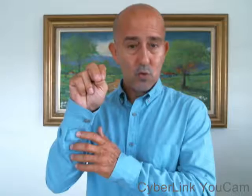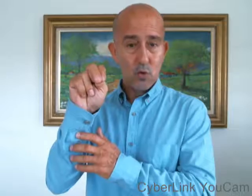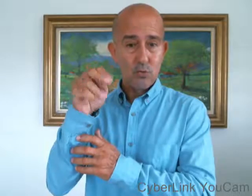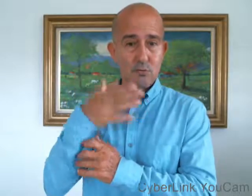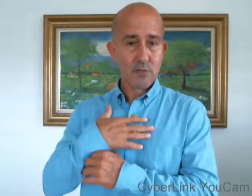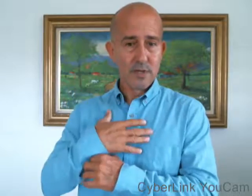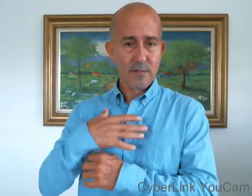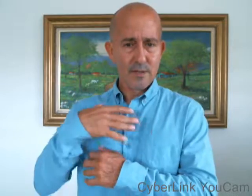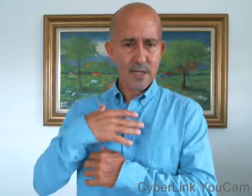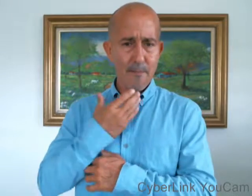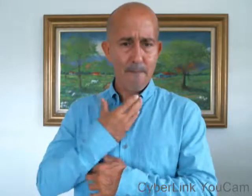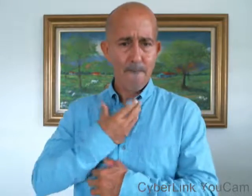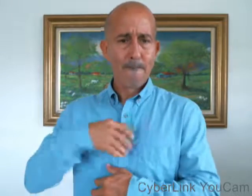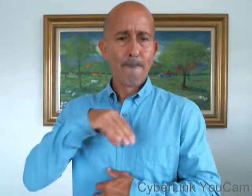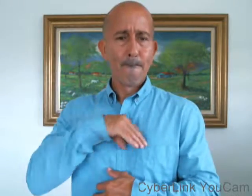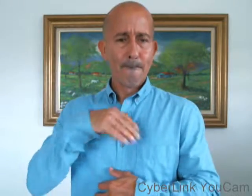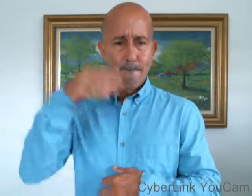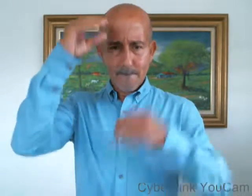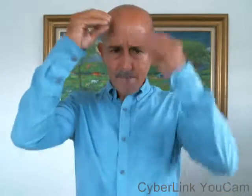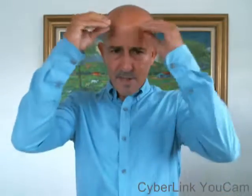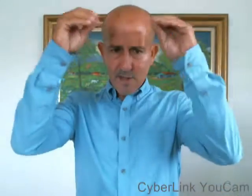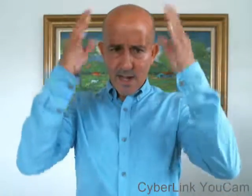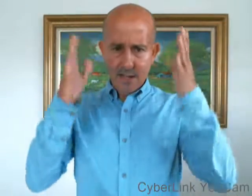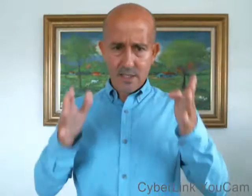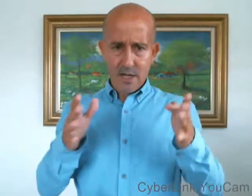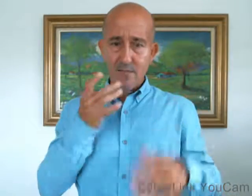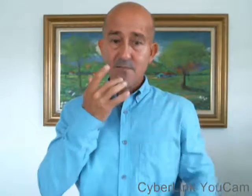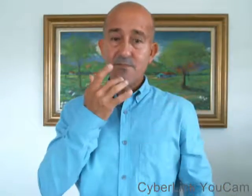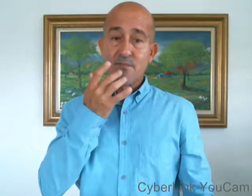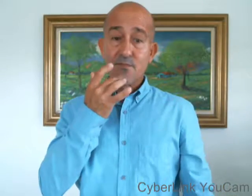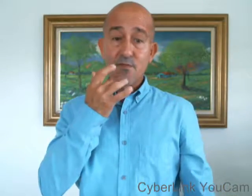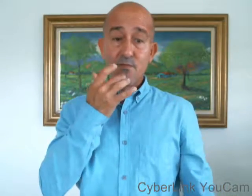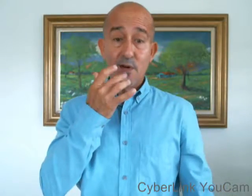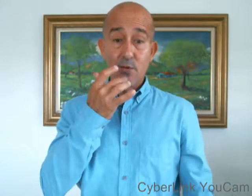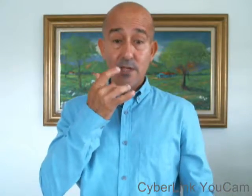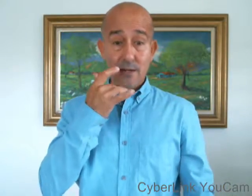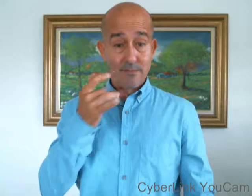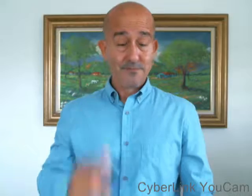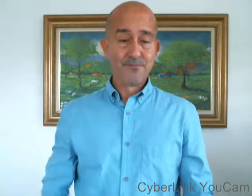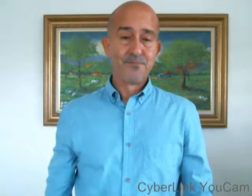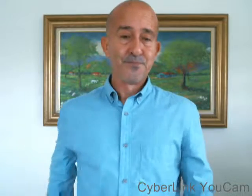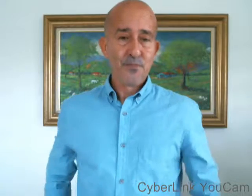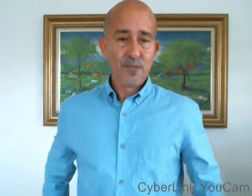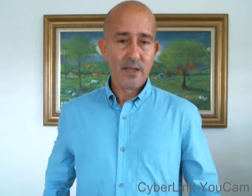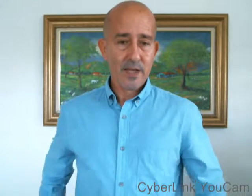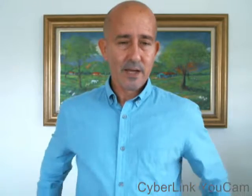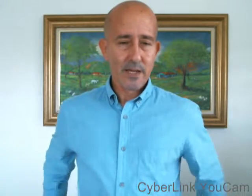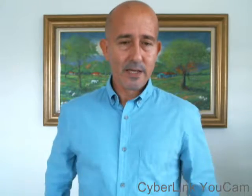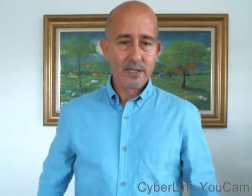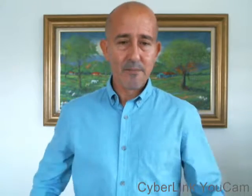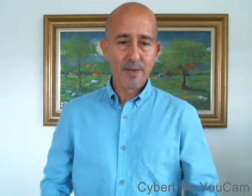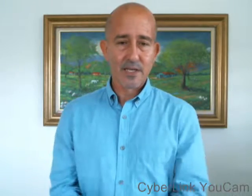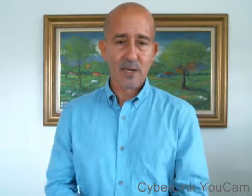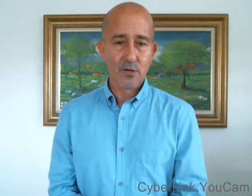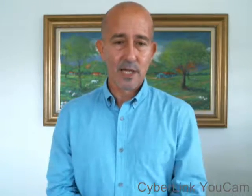Colón, ¿sí? Mi maestra favorita. Ella es la que siempre ha estado